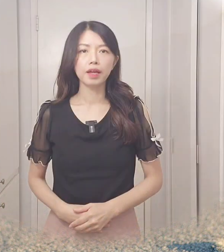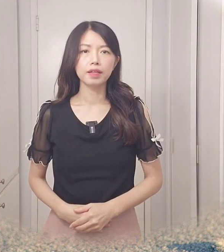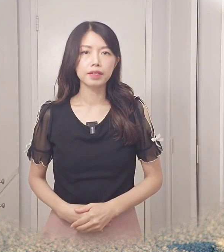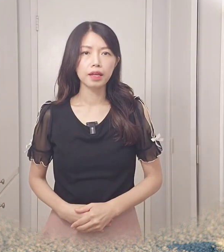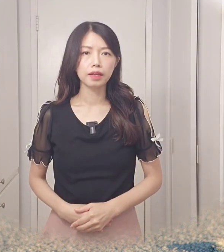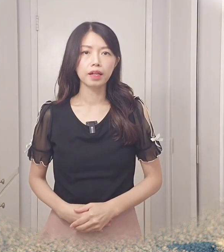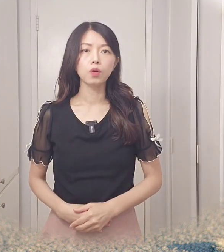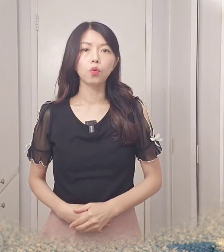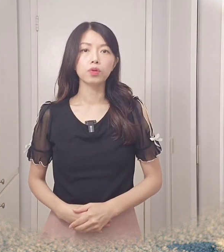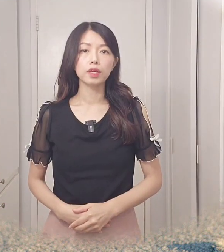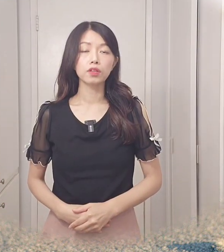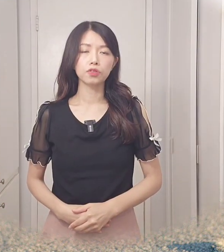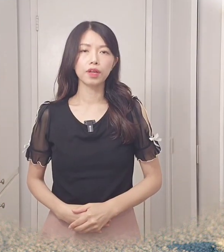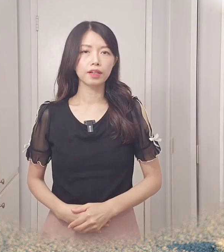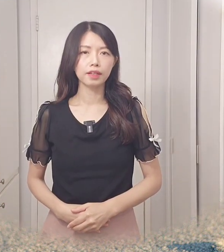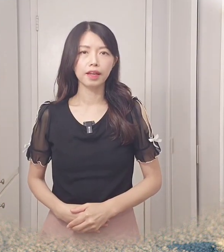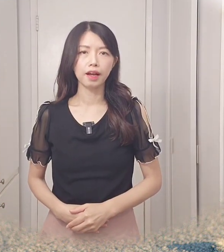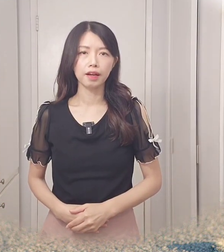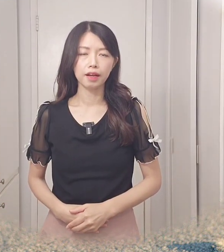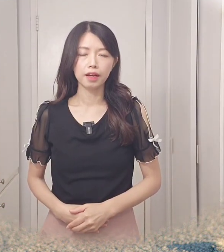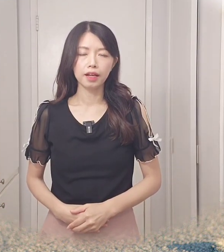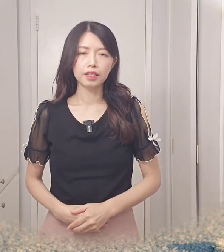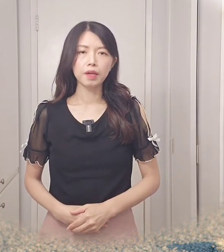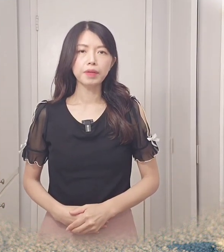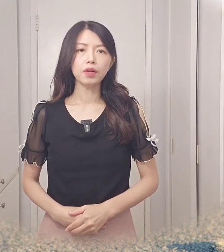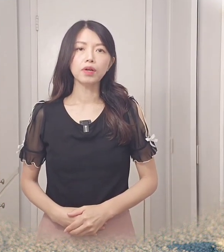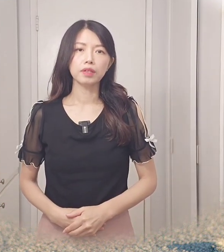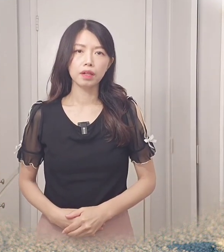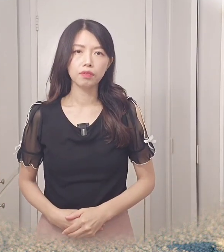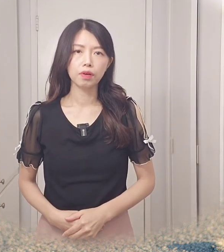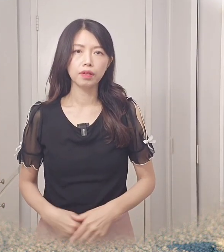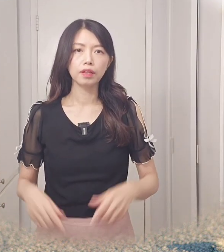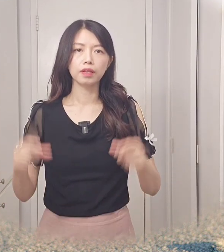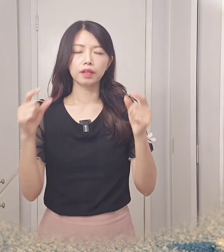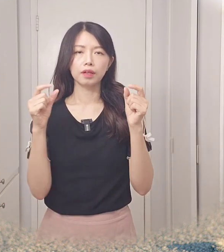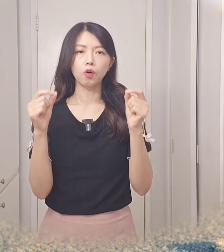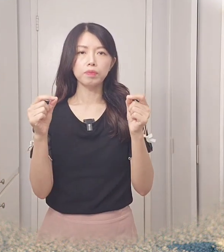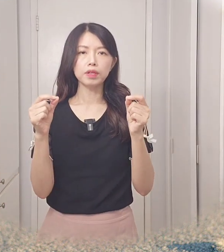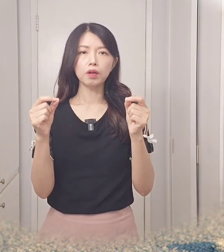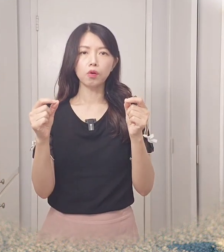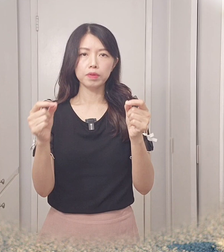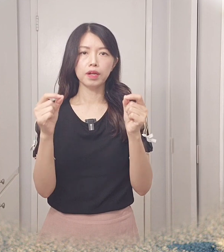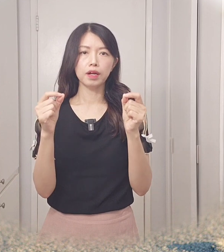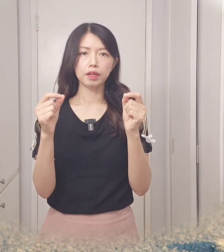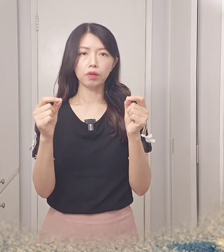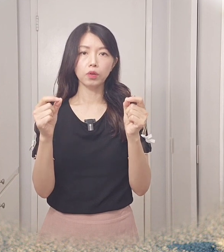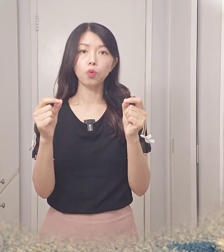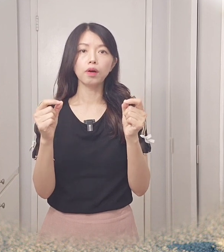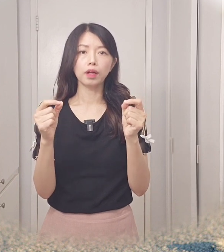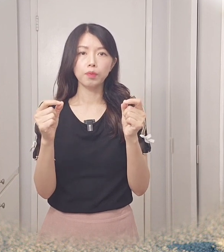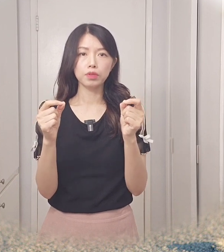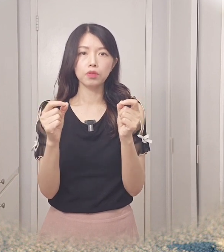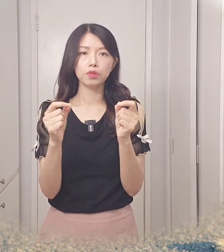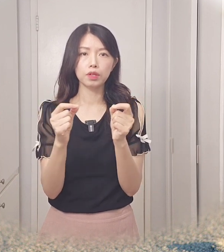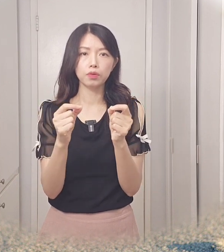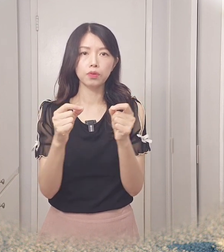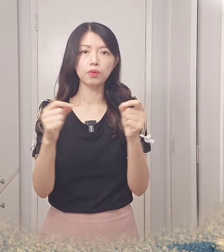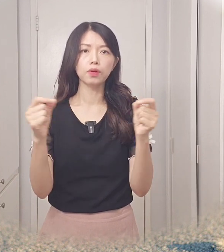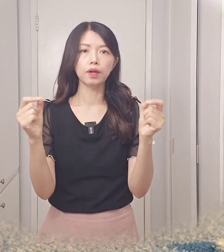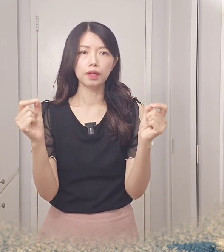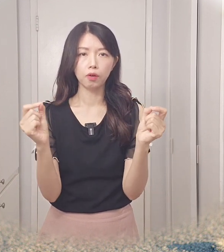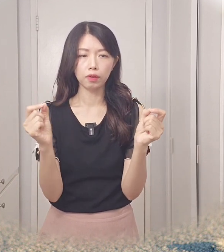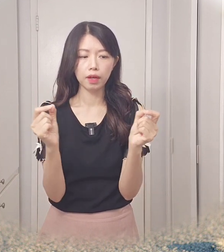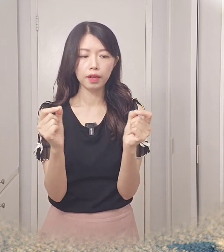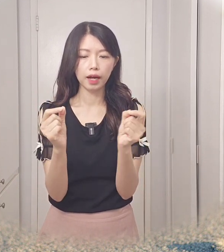짧은 내 인생길 오직 주의 은혜라. 짧다라고 한 뜻의 수어는 엄지랑 검지랑 이렇게 동그랗게